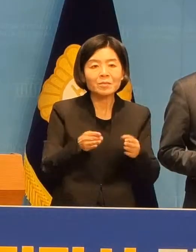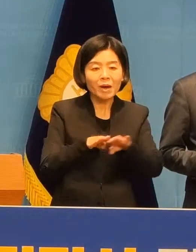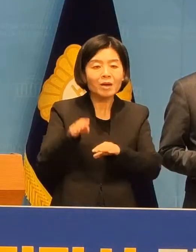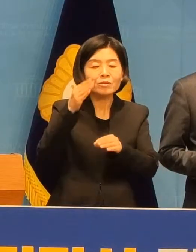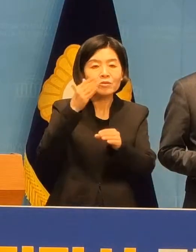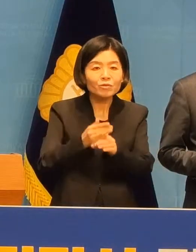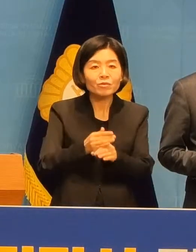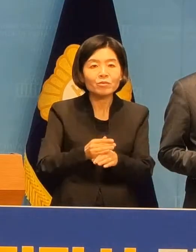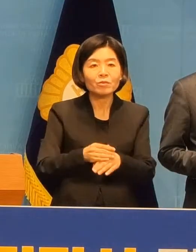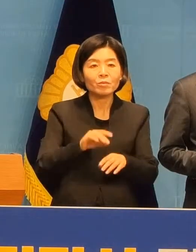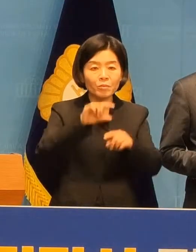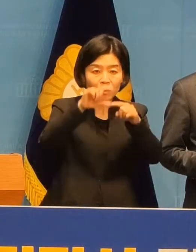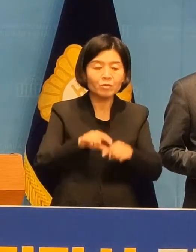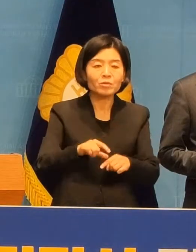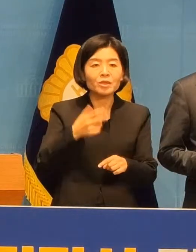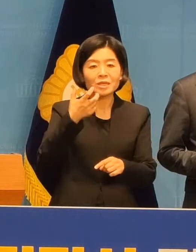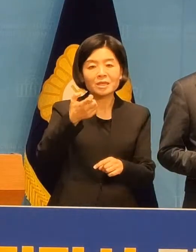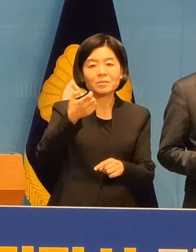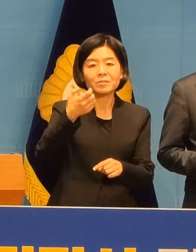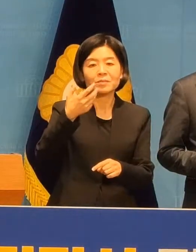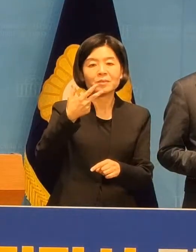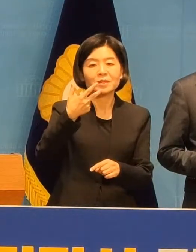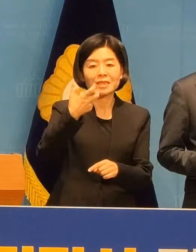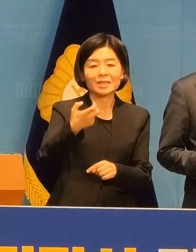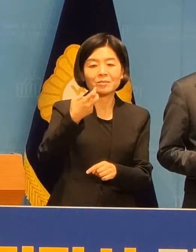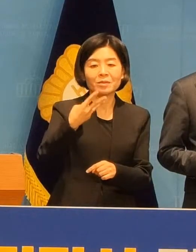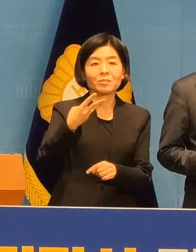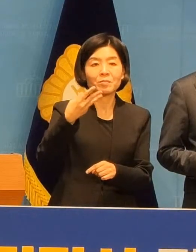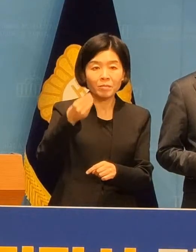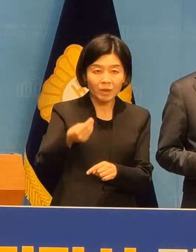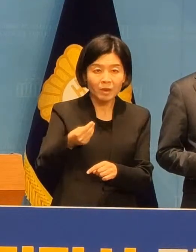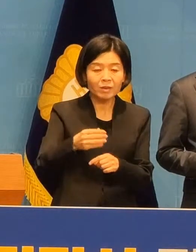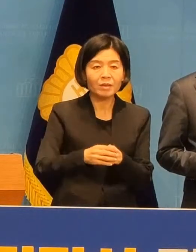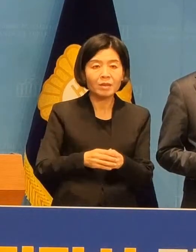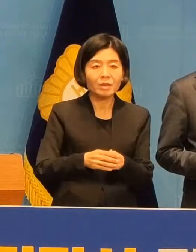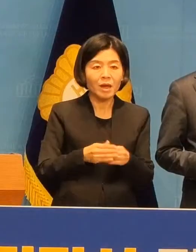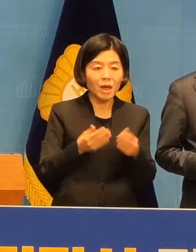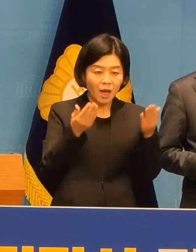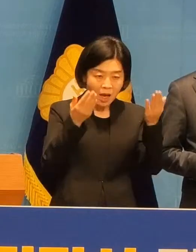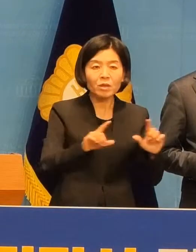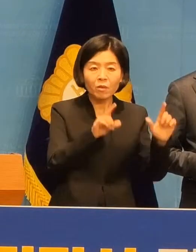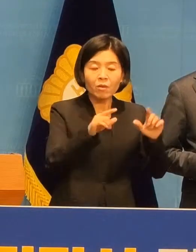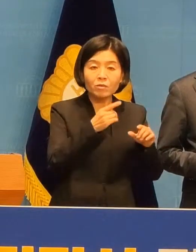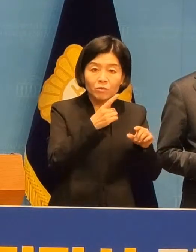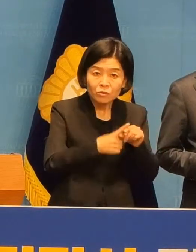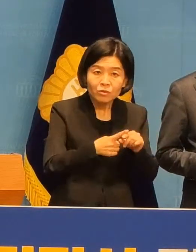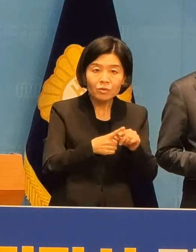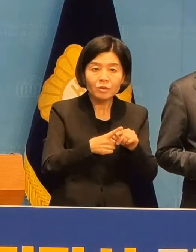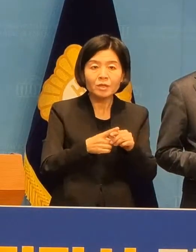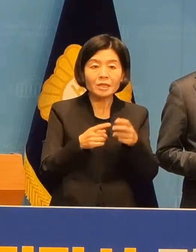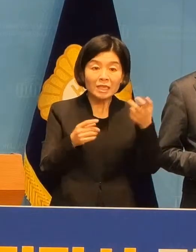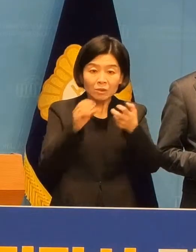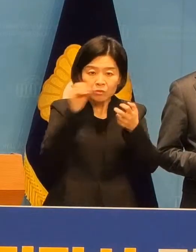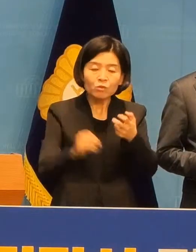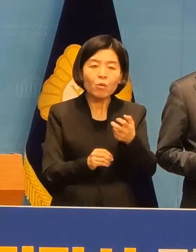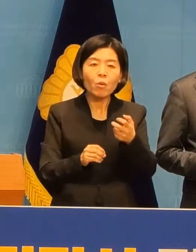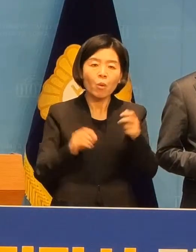약 73만 원으로 학기 중 임금 대비 최대 77%한 것으로